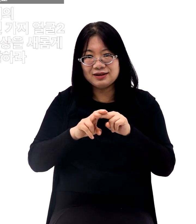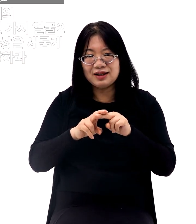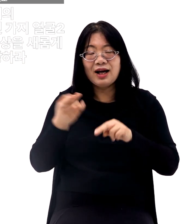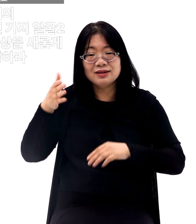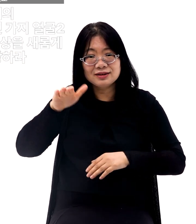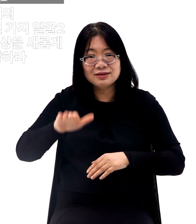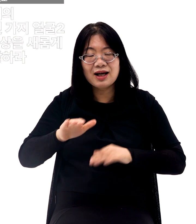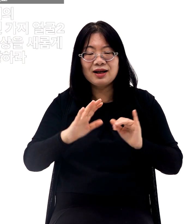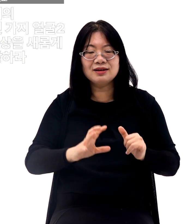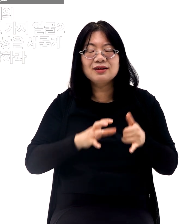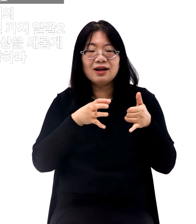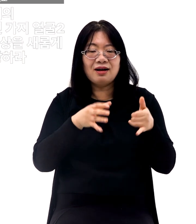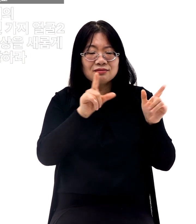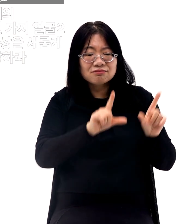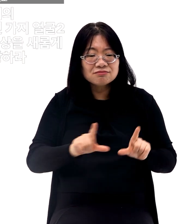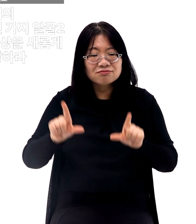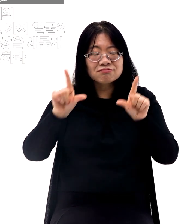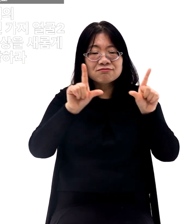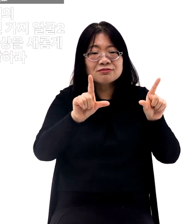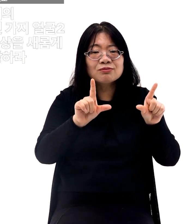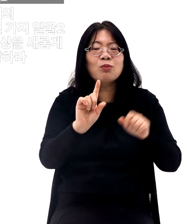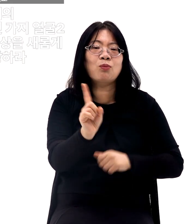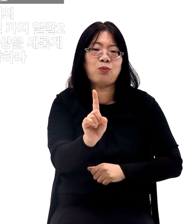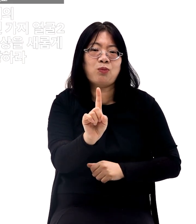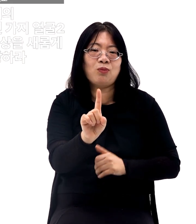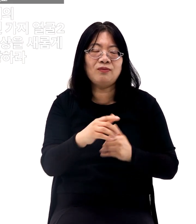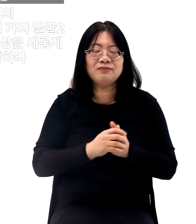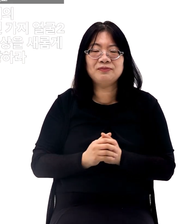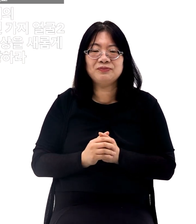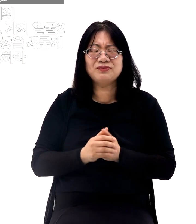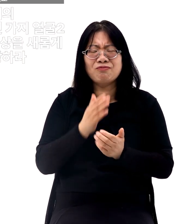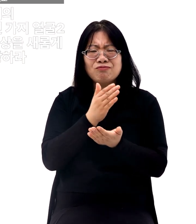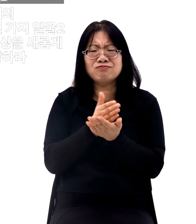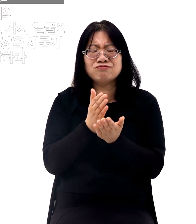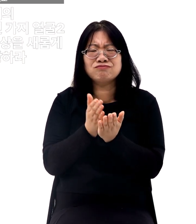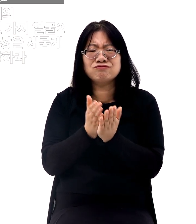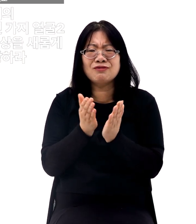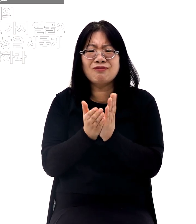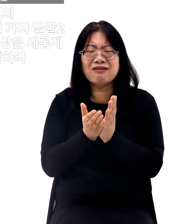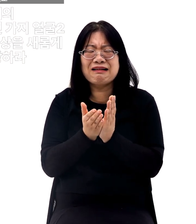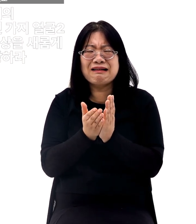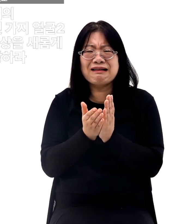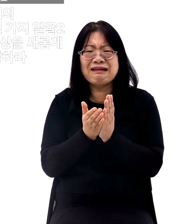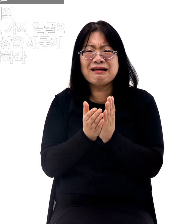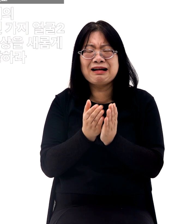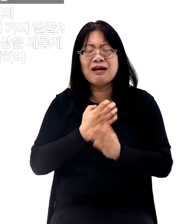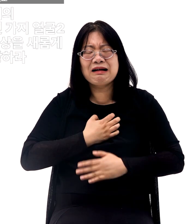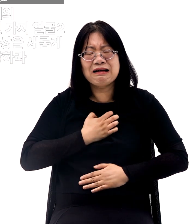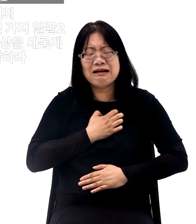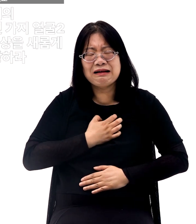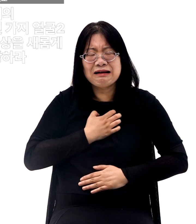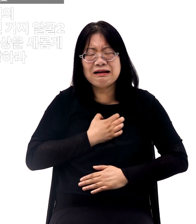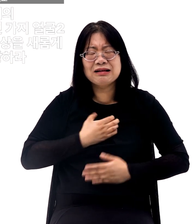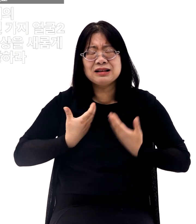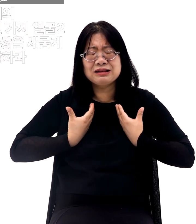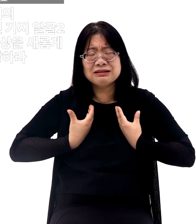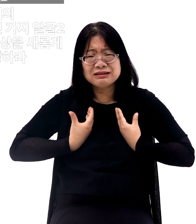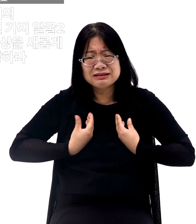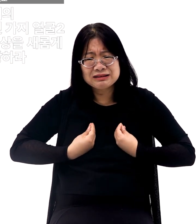이 땅에 살다 보니까 여러 가지 눈물 나는